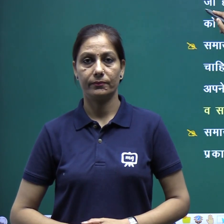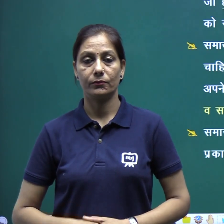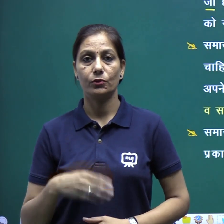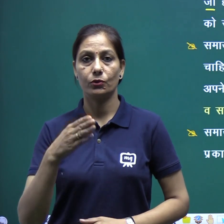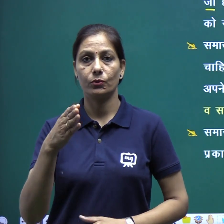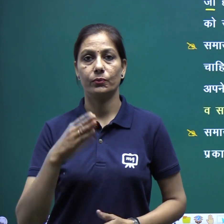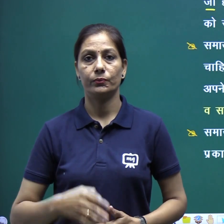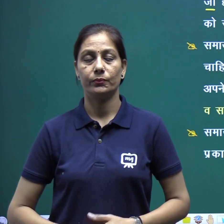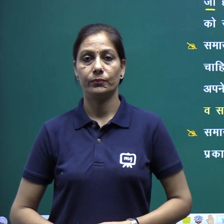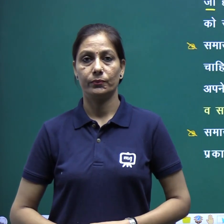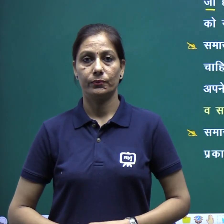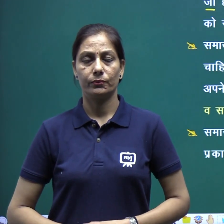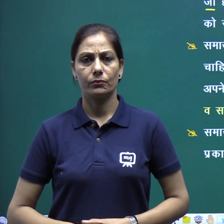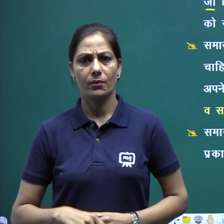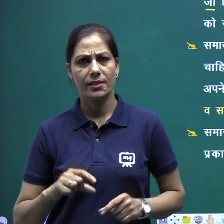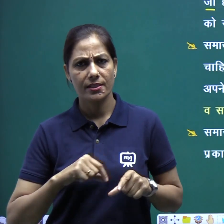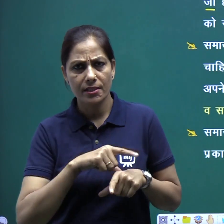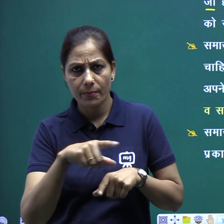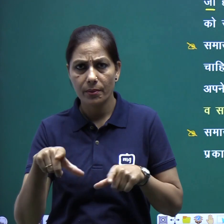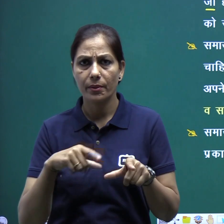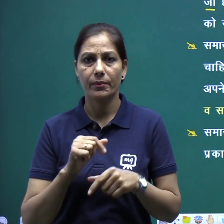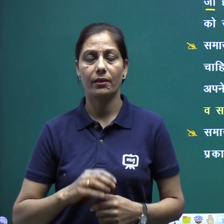जो हर प्रकार के